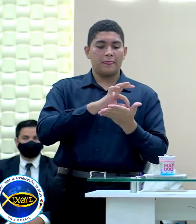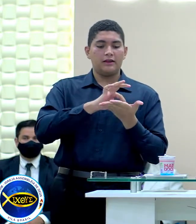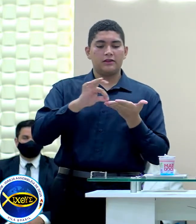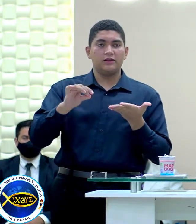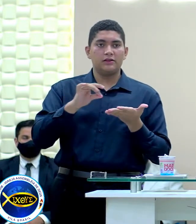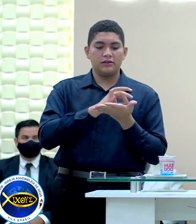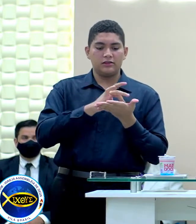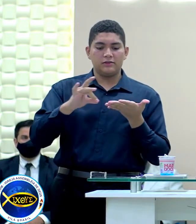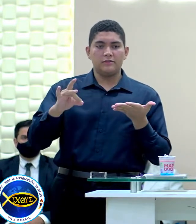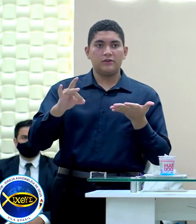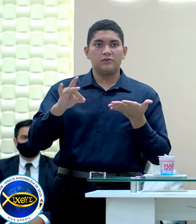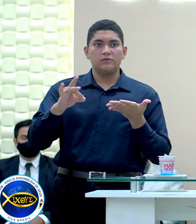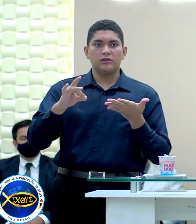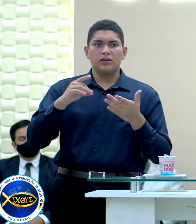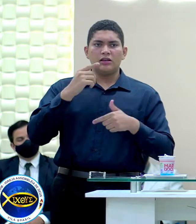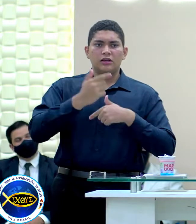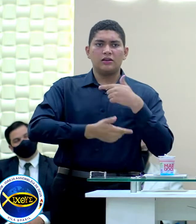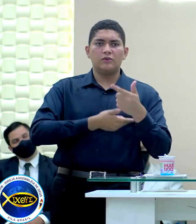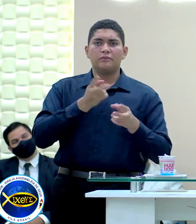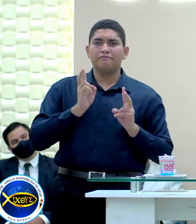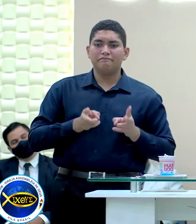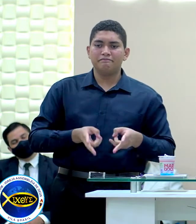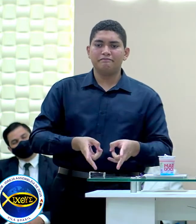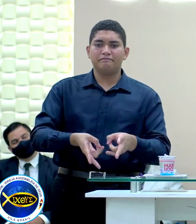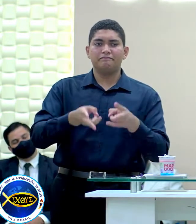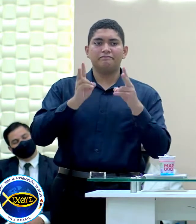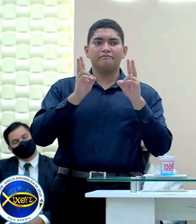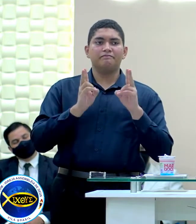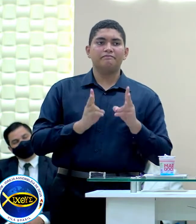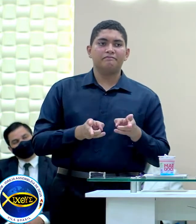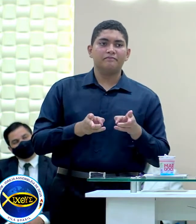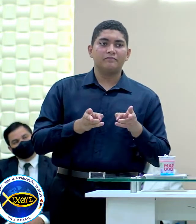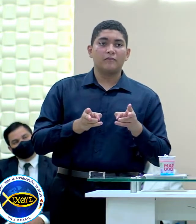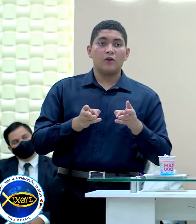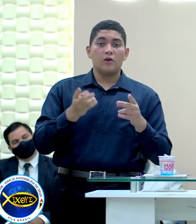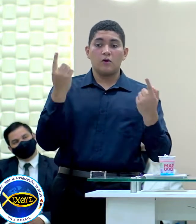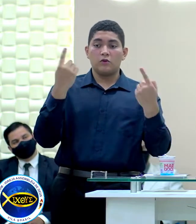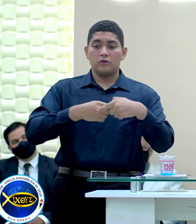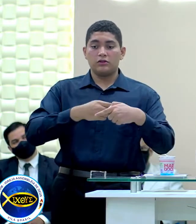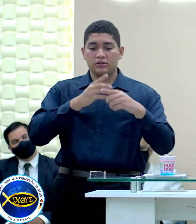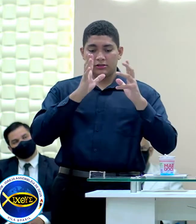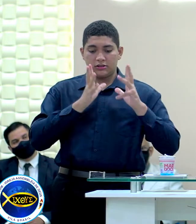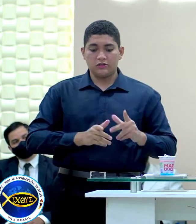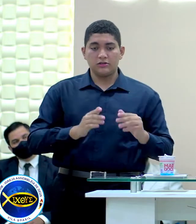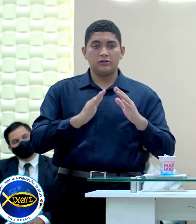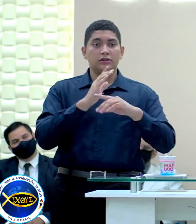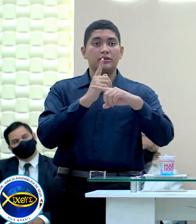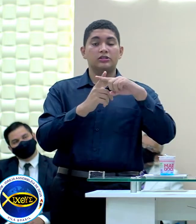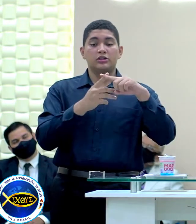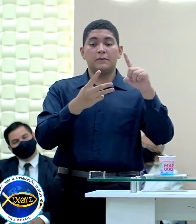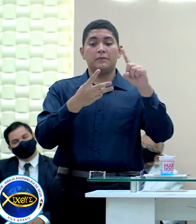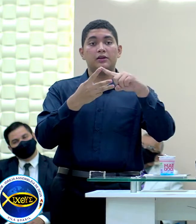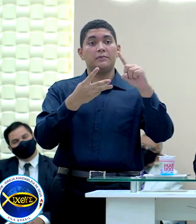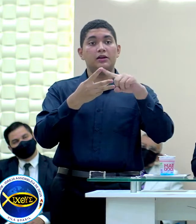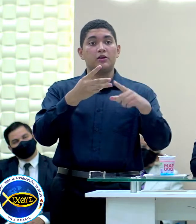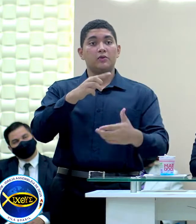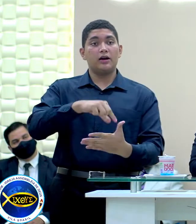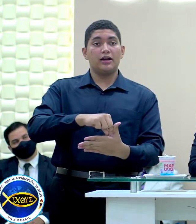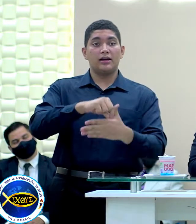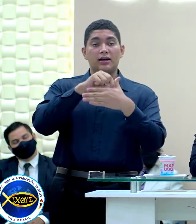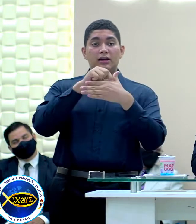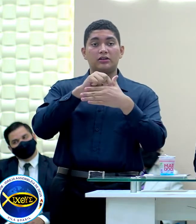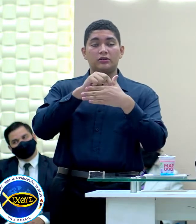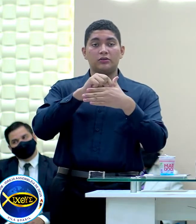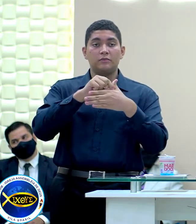lutam dioturnamente contra a santificação da igreja. Primeiro, a carne. Quando nós